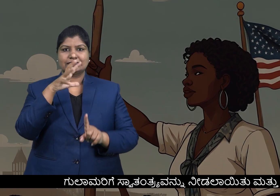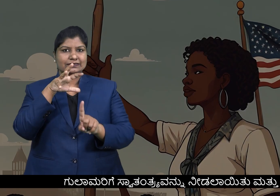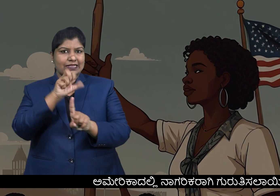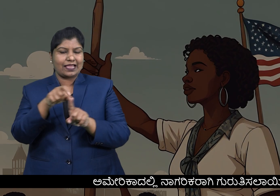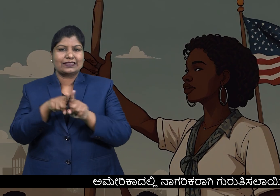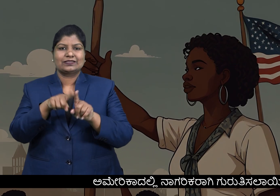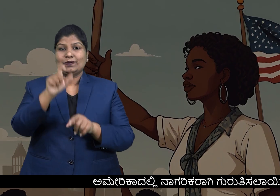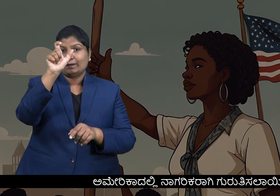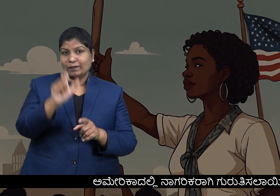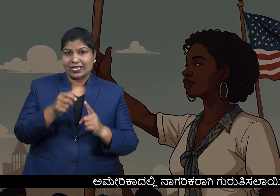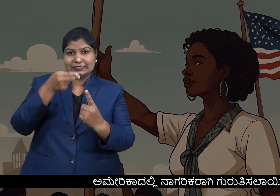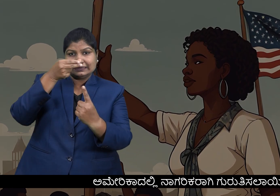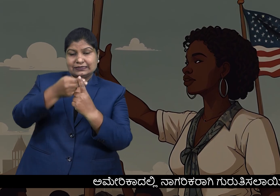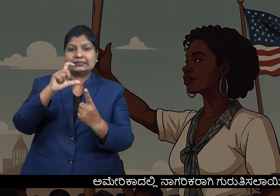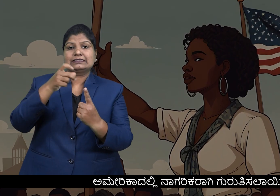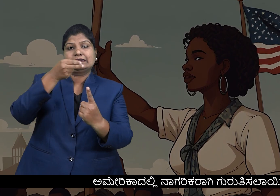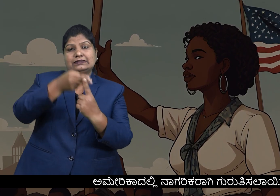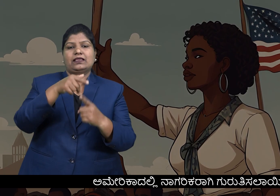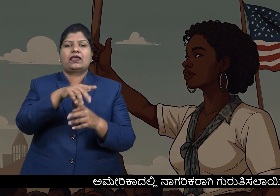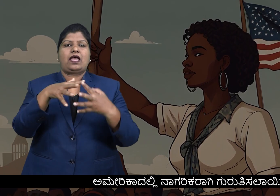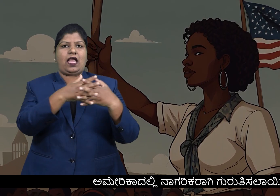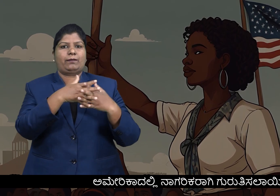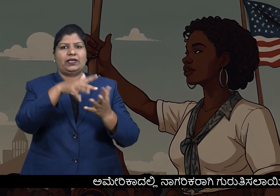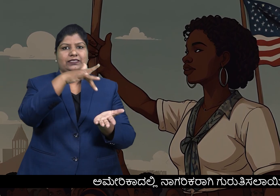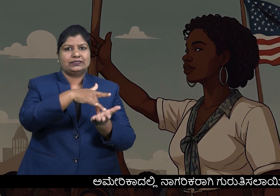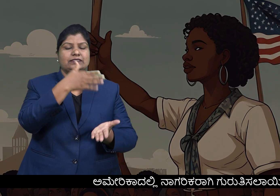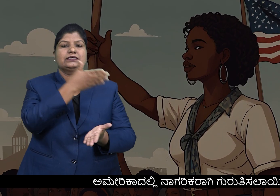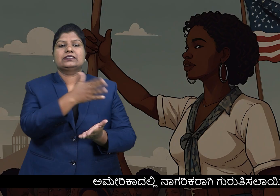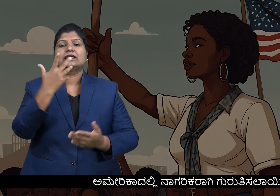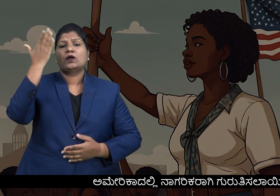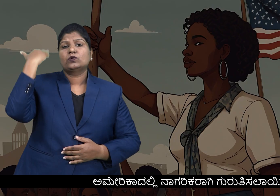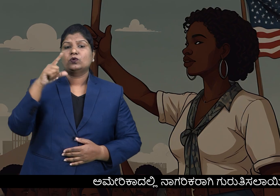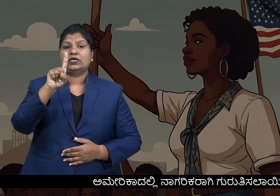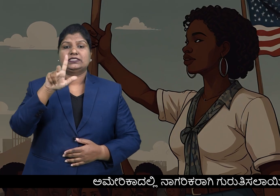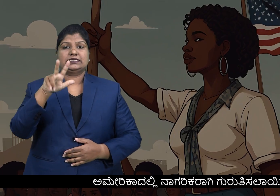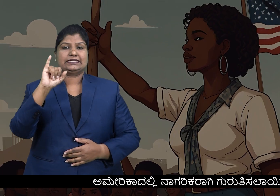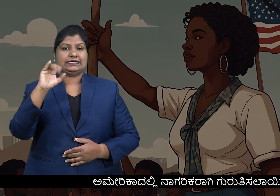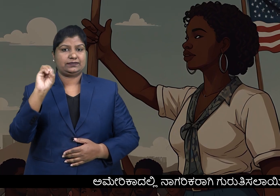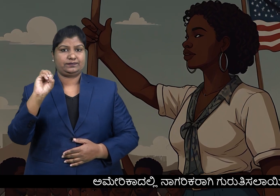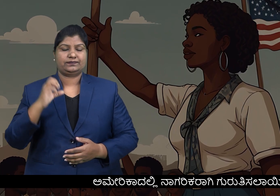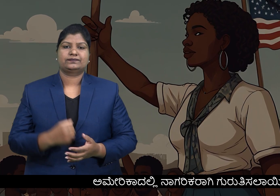1860ರಲ್ಲಿ ಅಮೆರಿಕಾದಲ್ಲಿ ನಾಗರಿಕರಾಗಿ ಗುರುತಿಸಲಾಯಿತು.